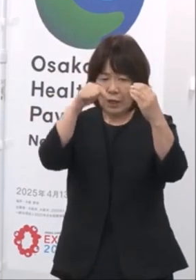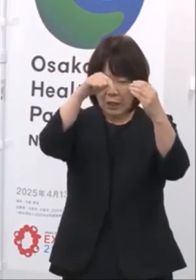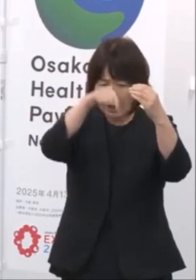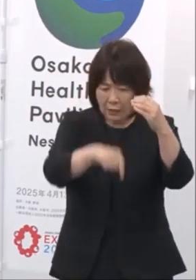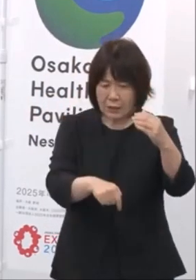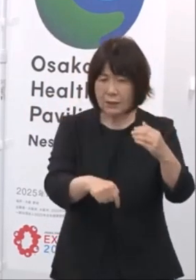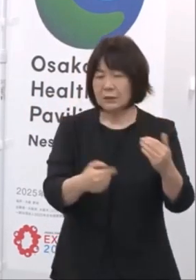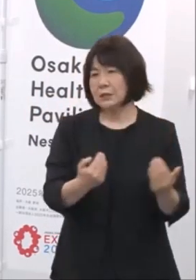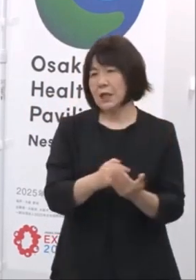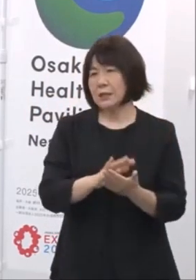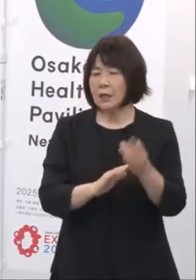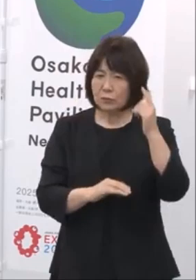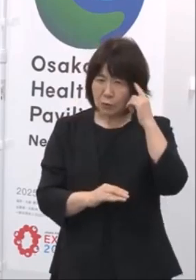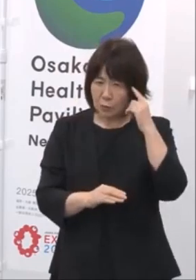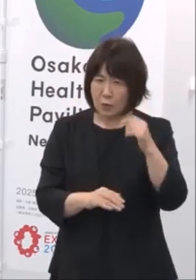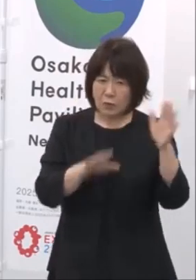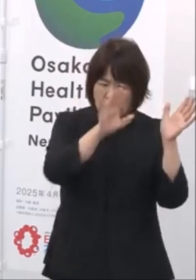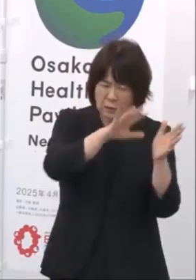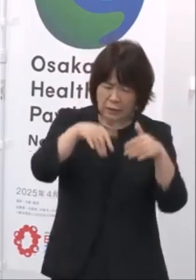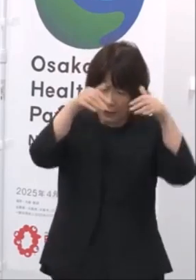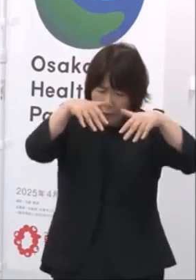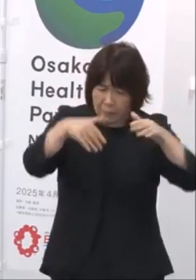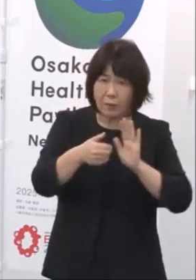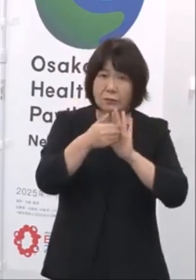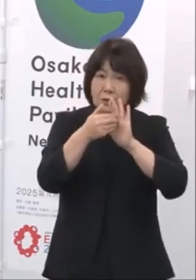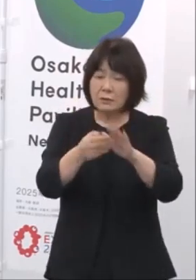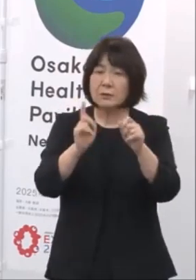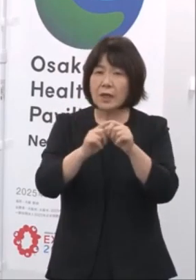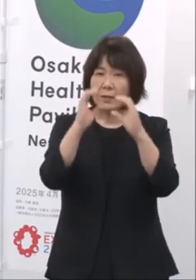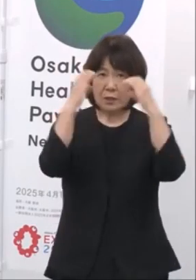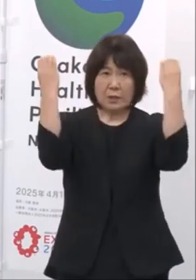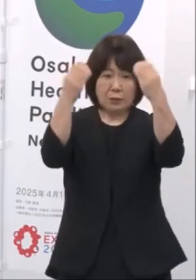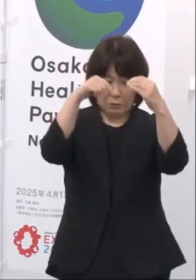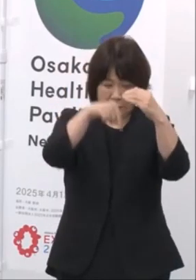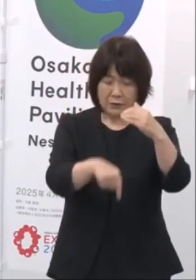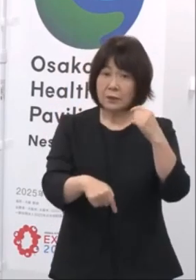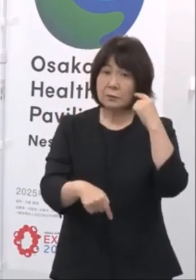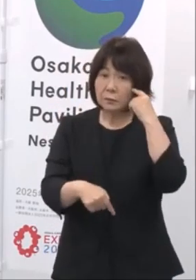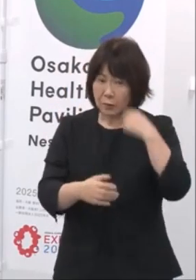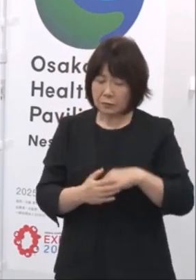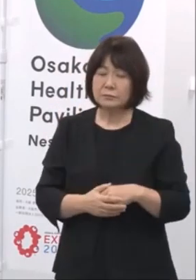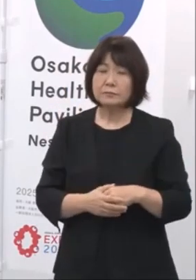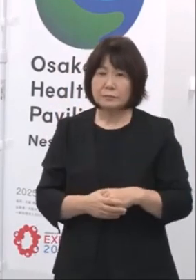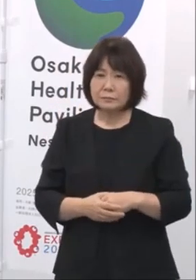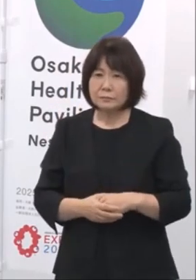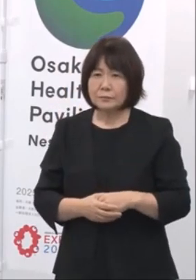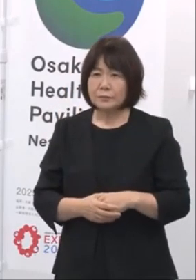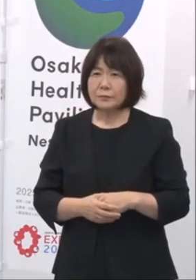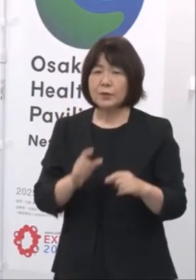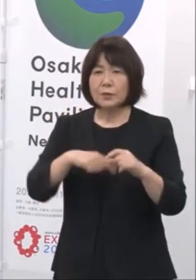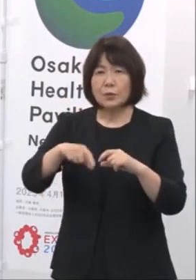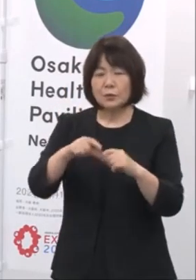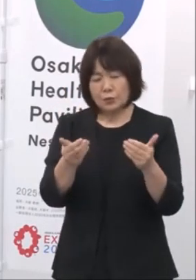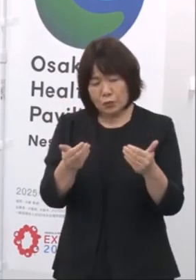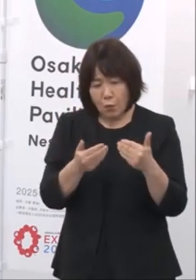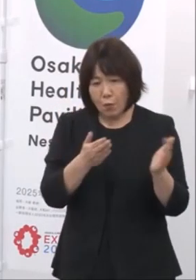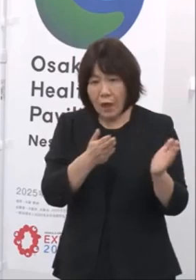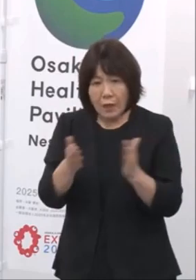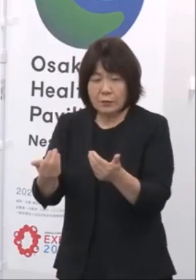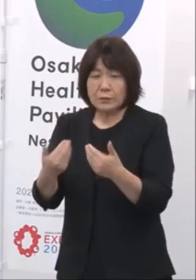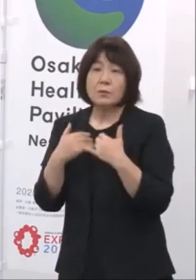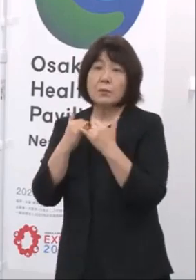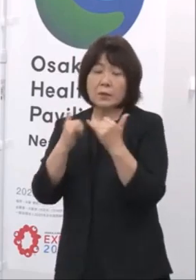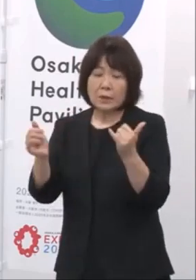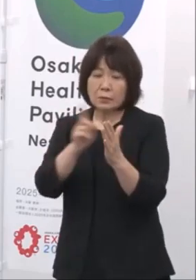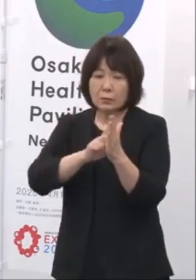はなるとは思います。風雨をしのぐという意味では、まあ、そういったところであのそのより配慮要配慮必要な人から優